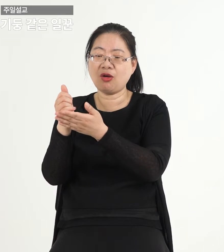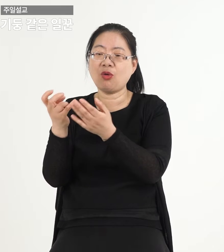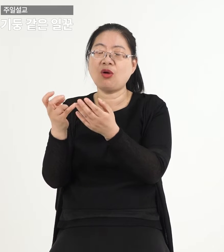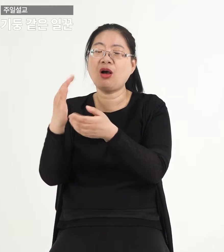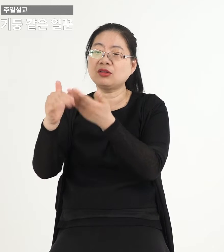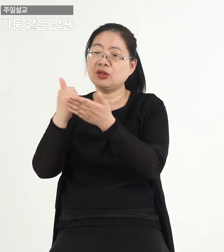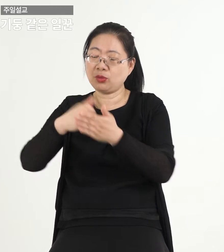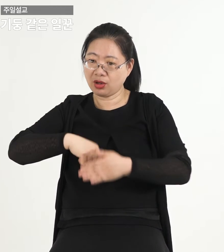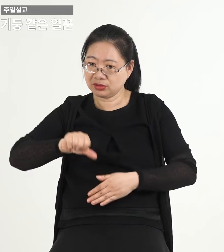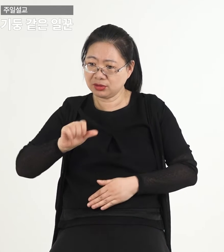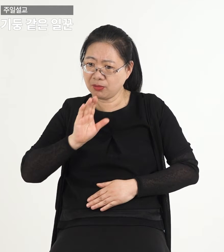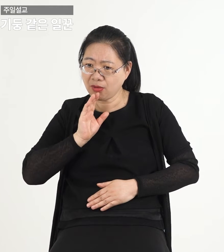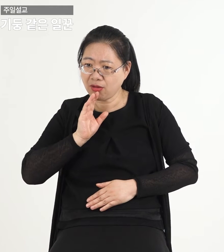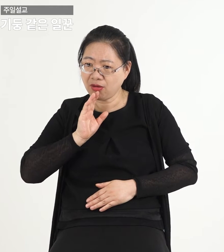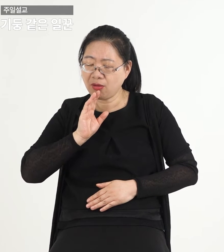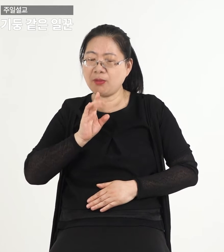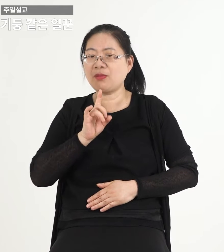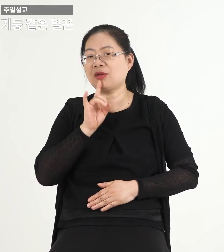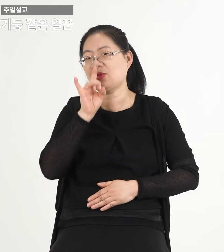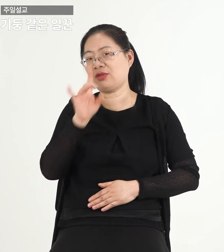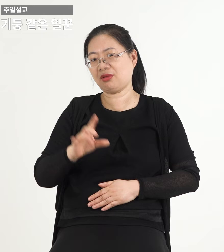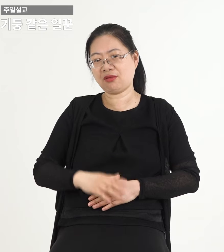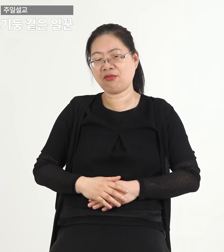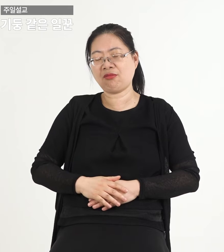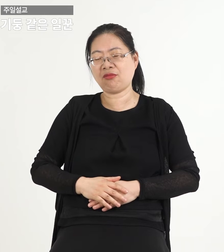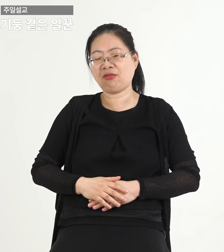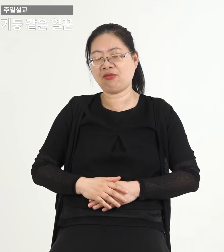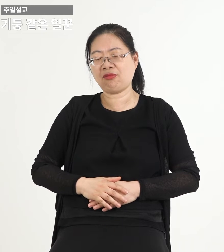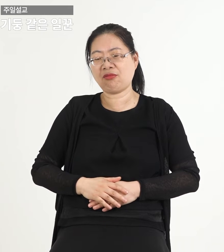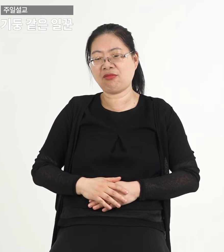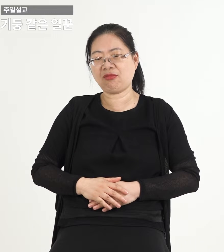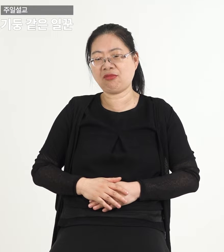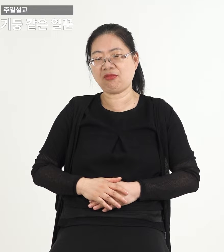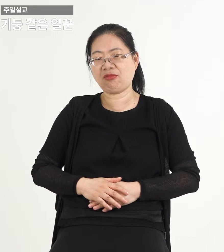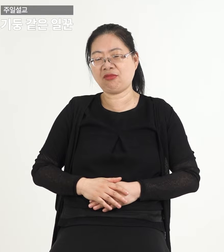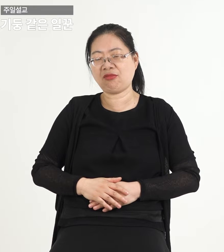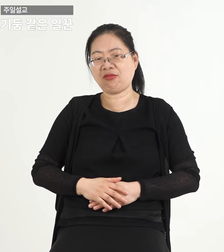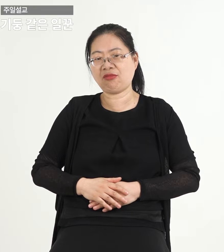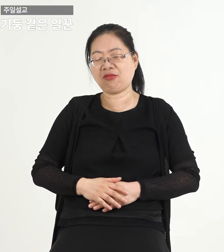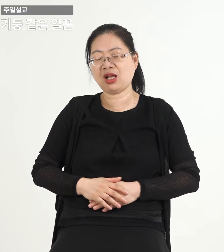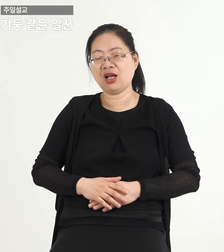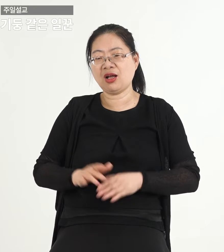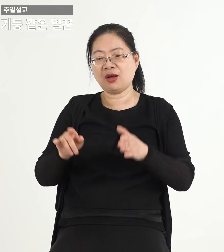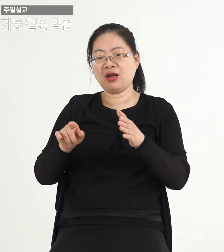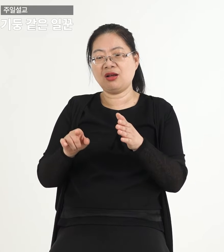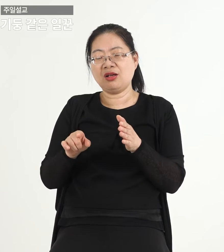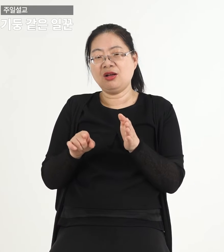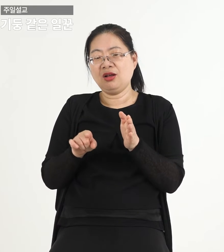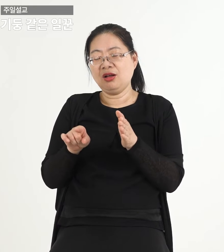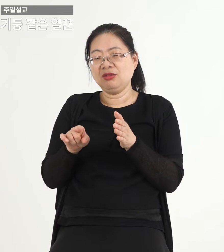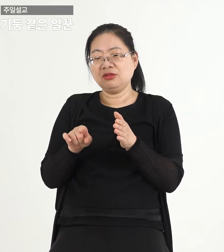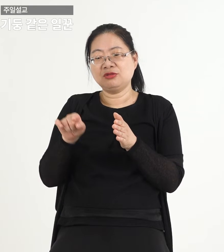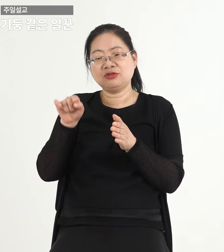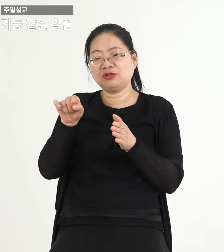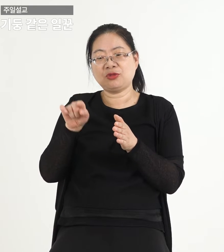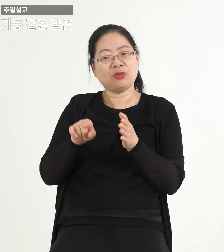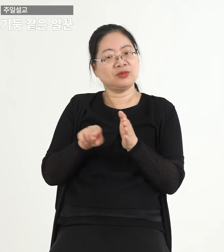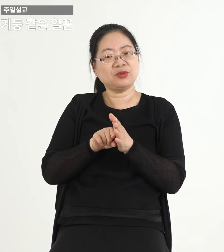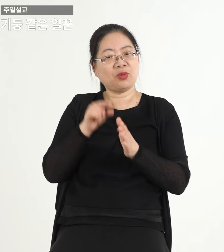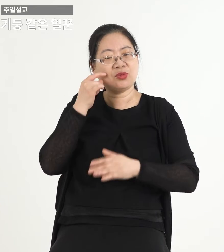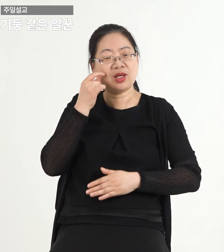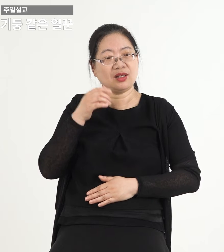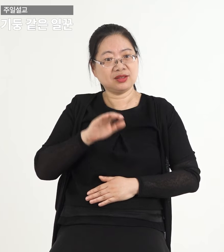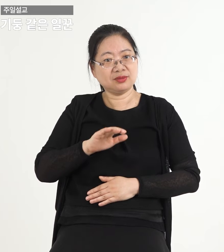수 있어? 전혀 받아들일 수 없는 교리를 이들이 믿고 따르고